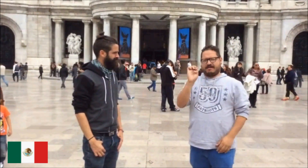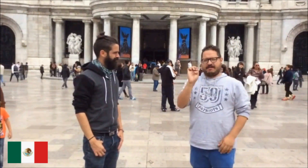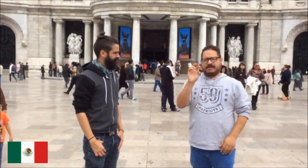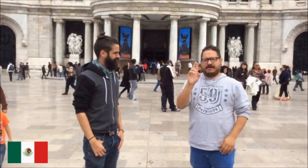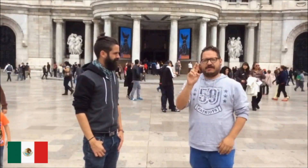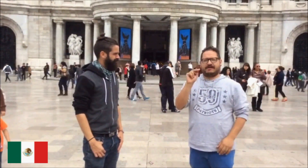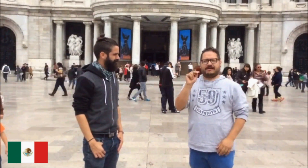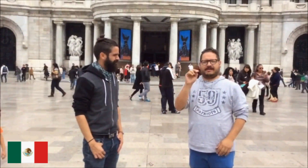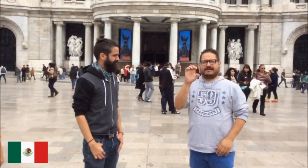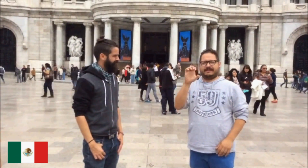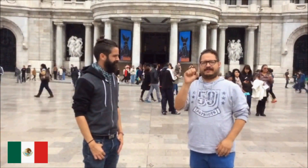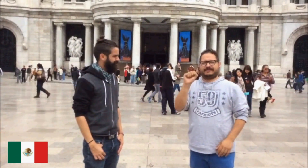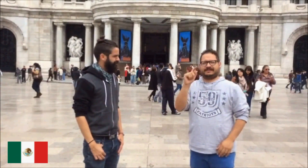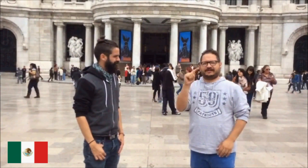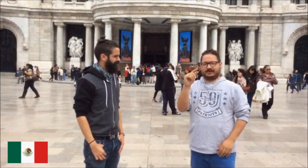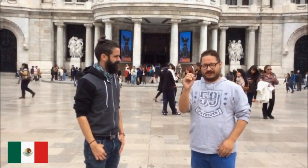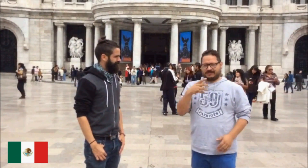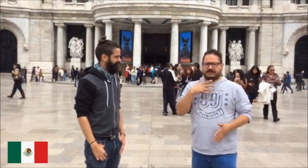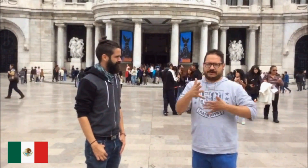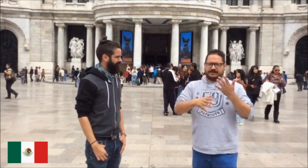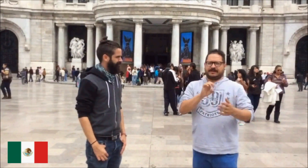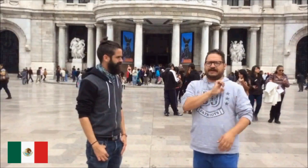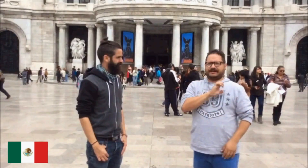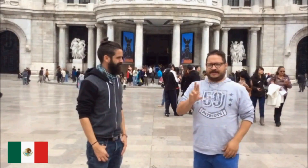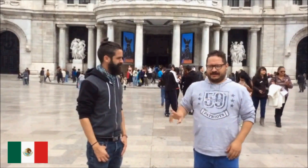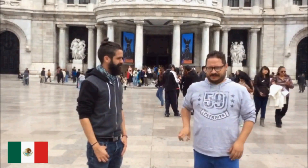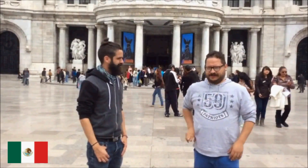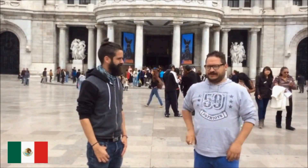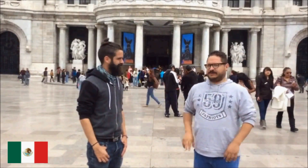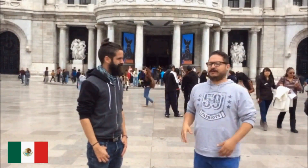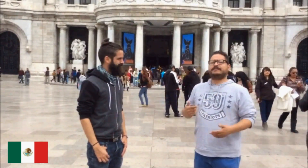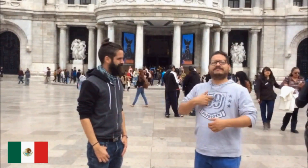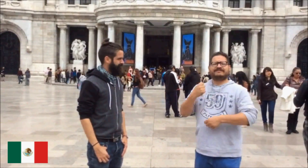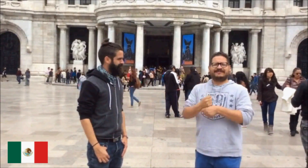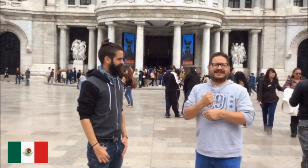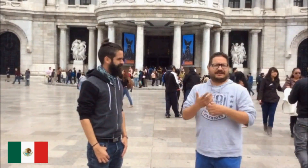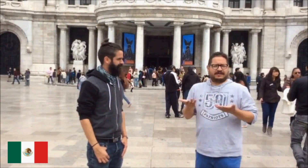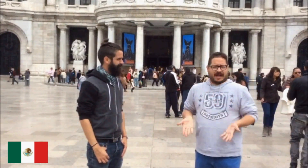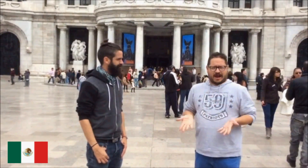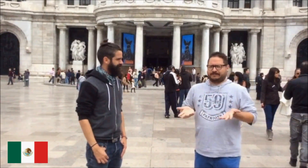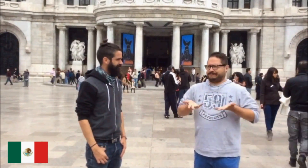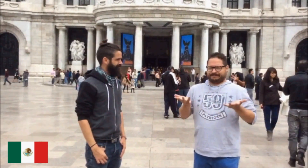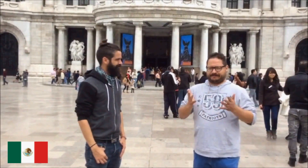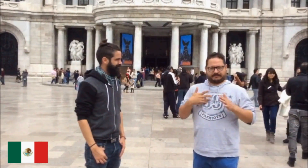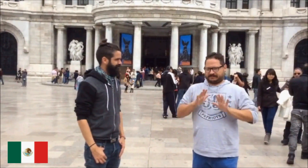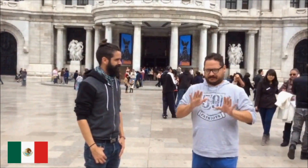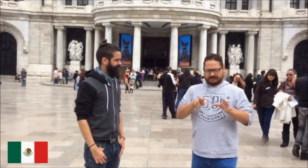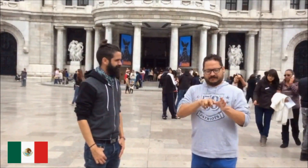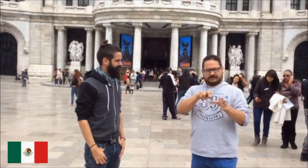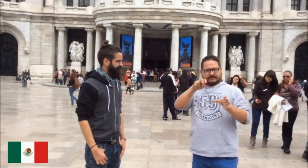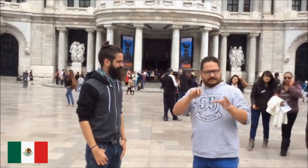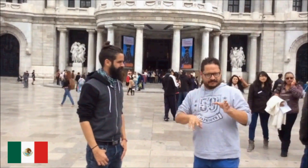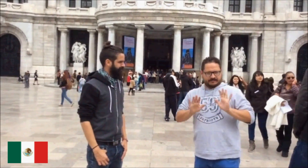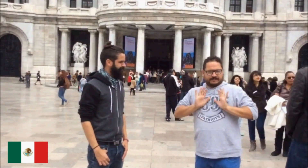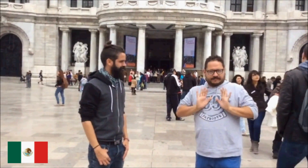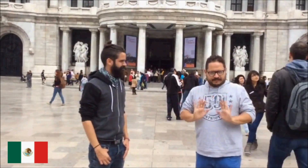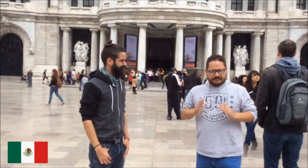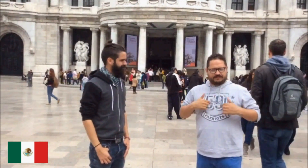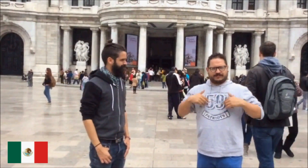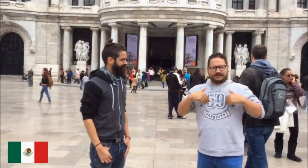suis mexicain, je m'appelle Ernesto. Mon nom se signe comme ça. Pour l'instant,